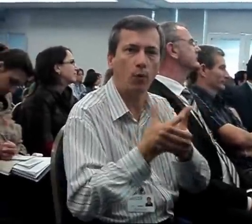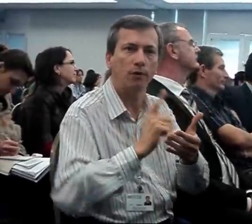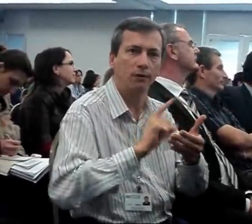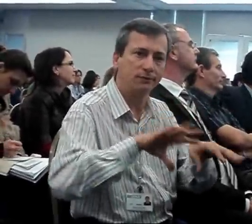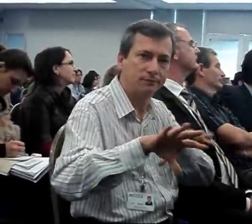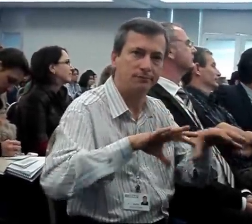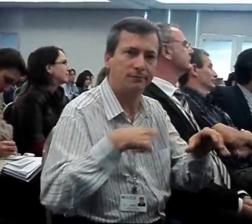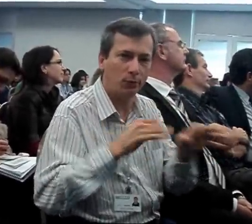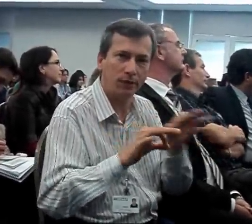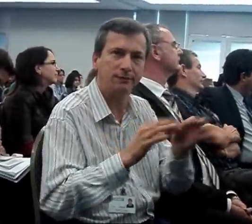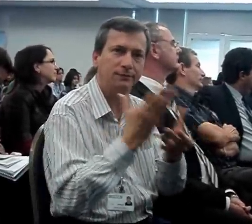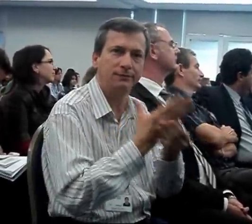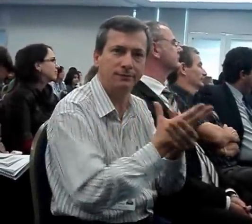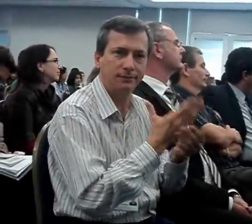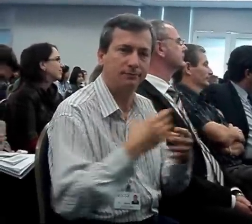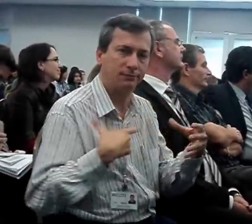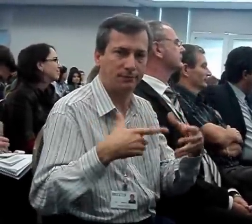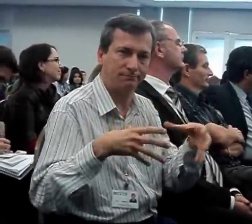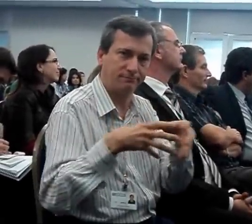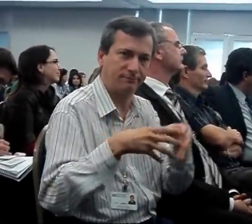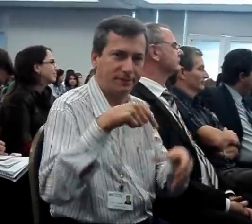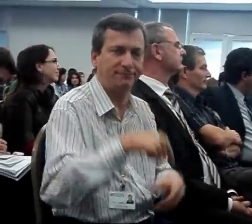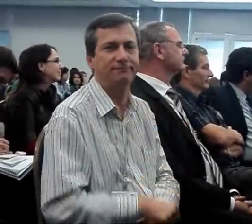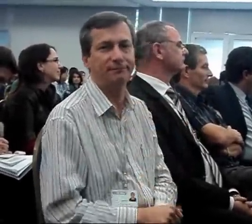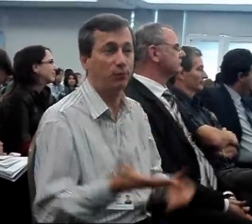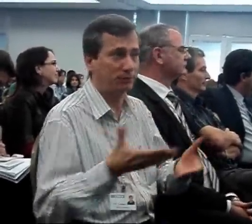tem, não tem nada, não tem nada. Para bem feito. Já